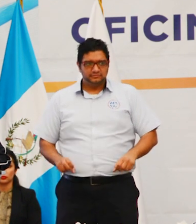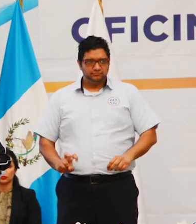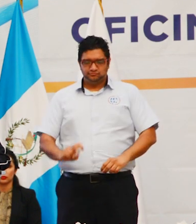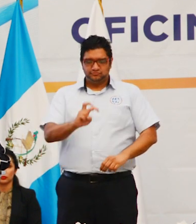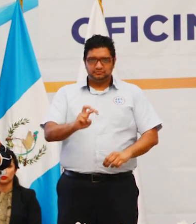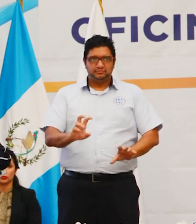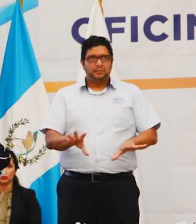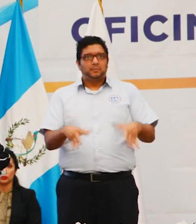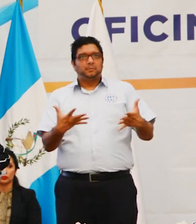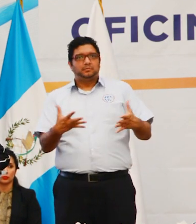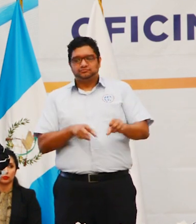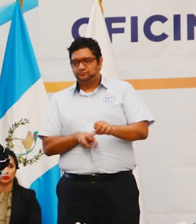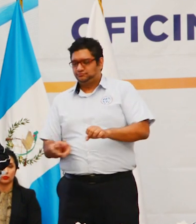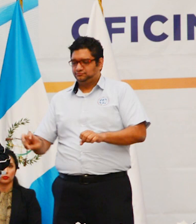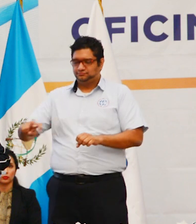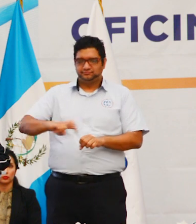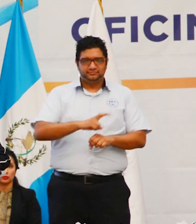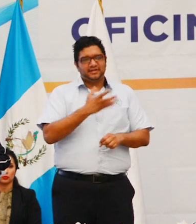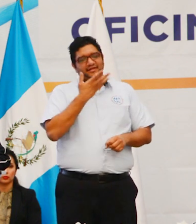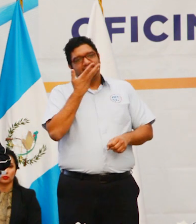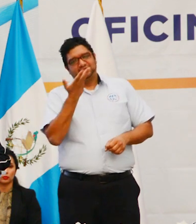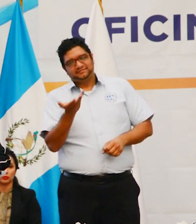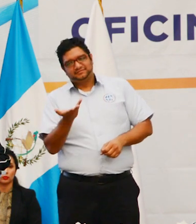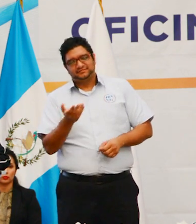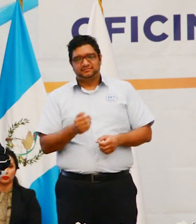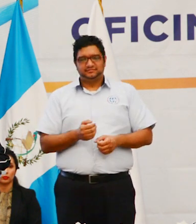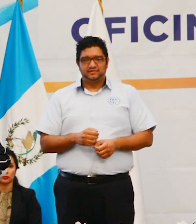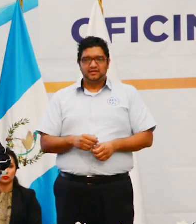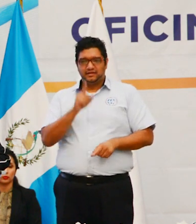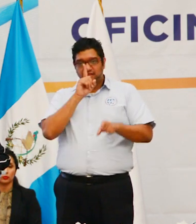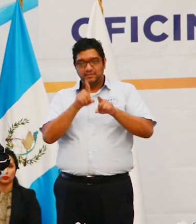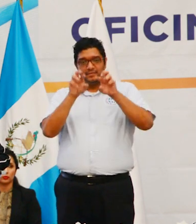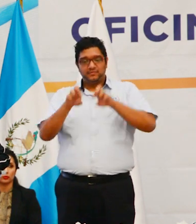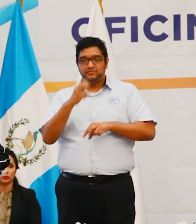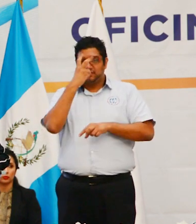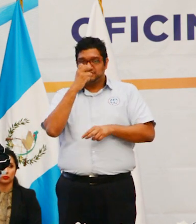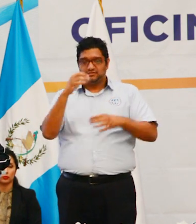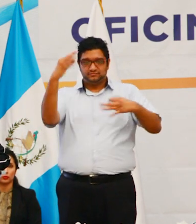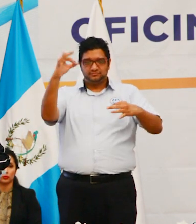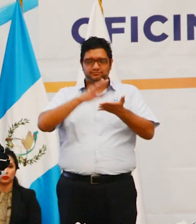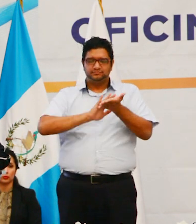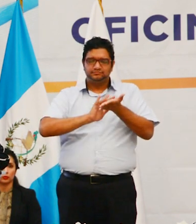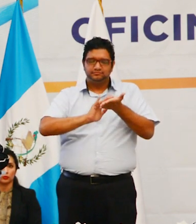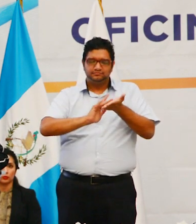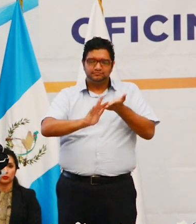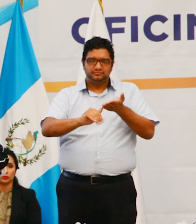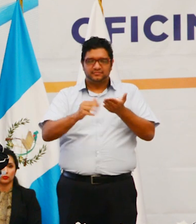discapacidad visual, el acceso a formatos accesibles, a material en braille para poderse comunicar.